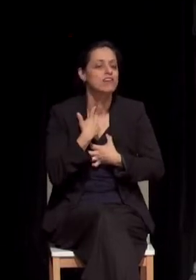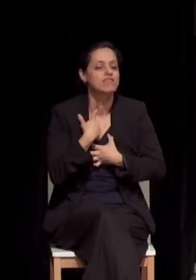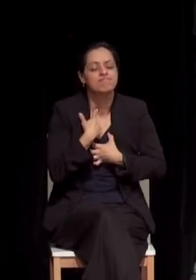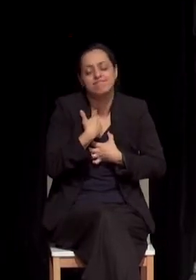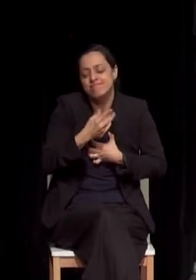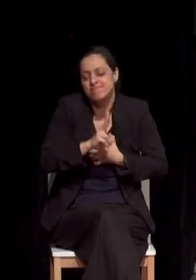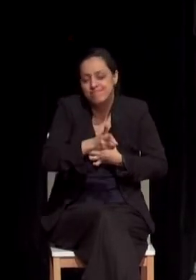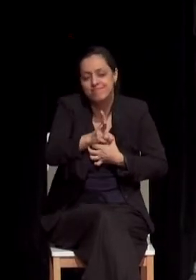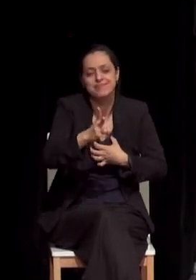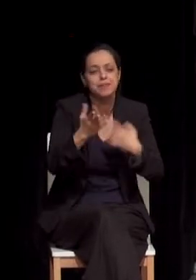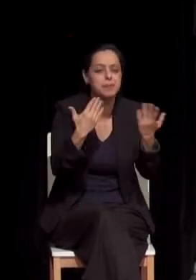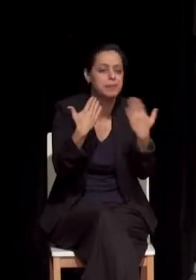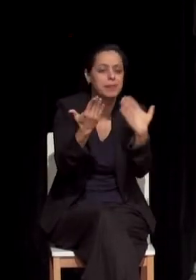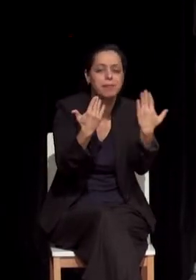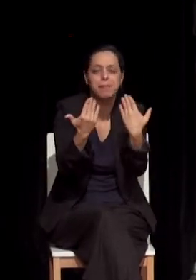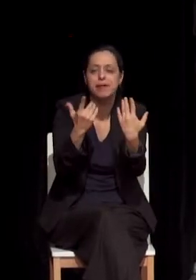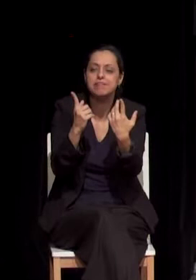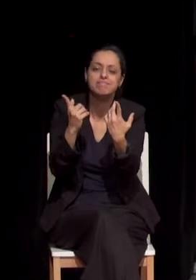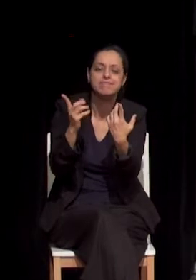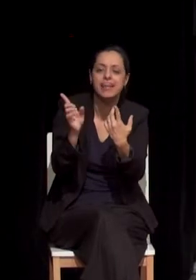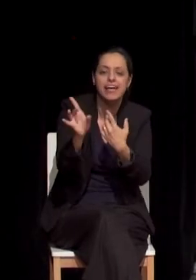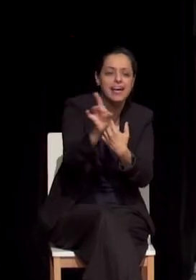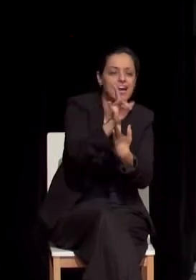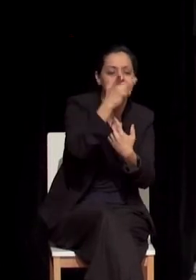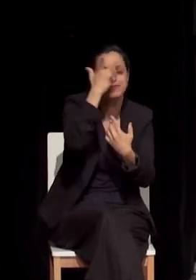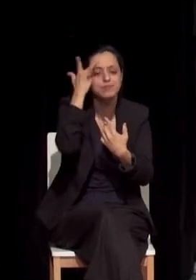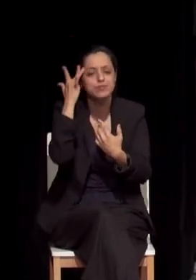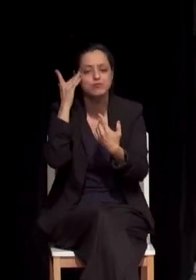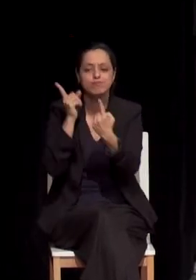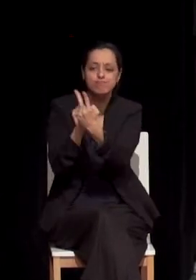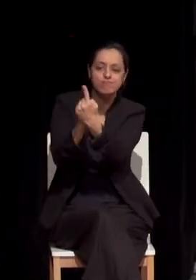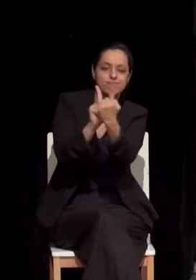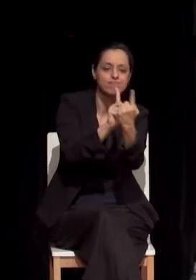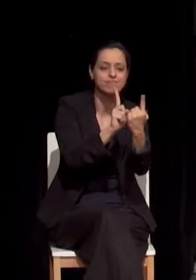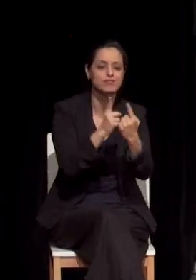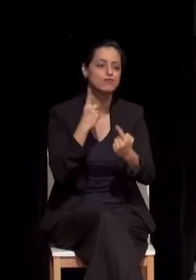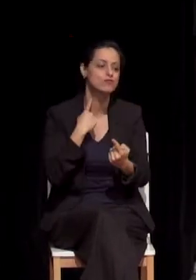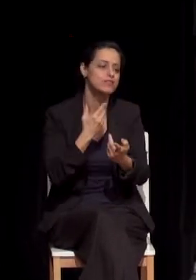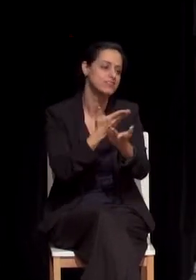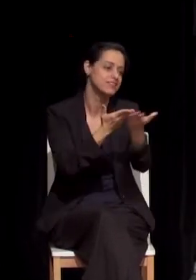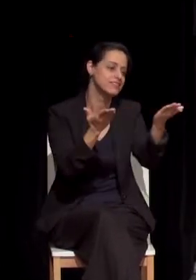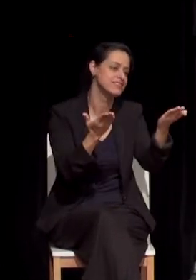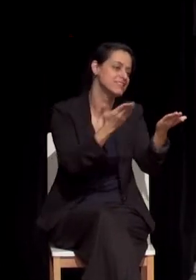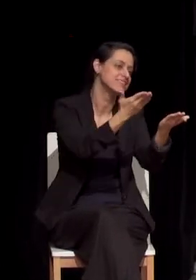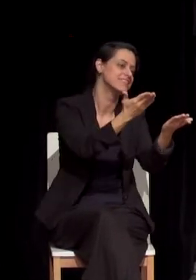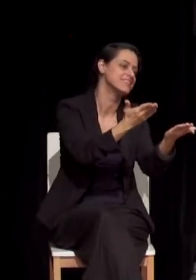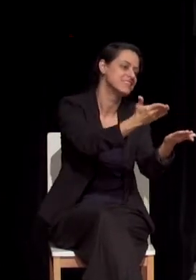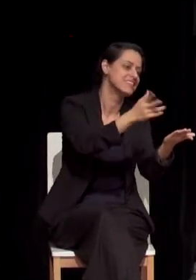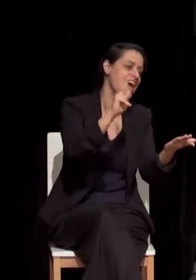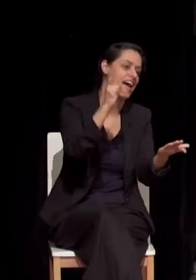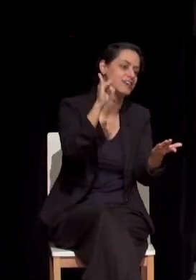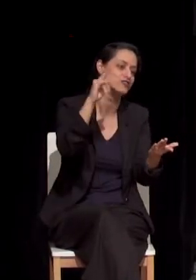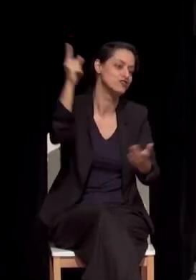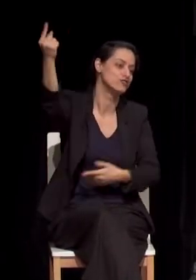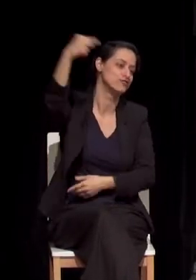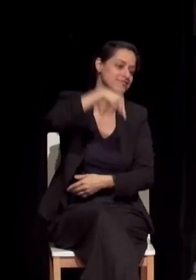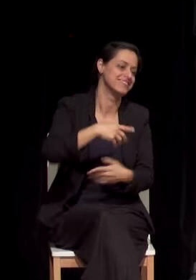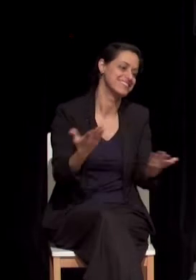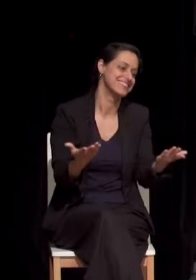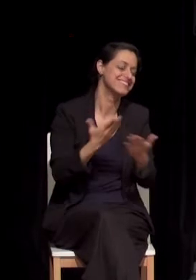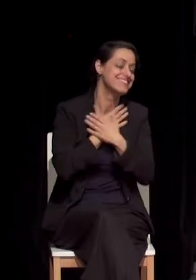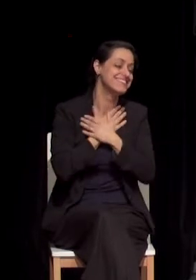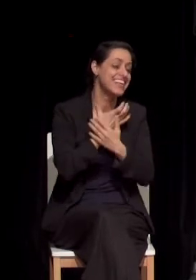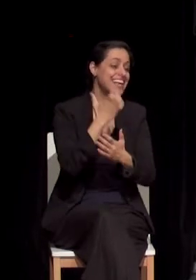só conversando com cada uma das pessoas que estão aqui, conversando com você, do Haiti.